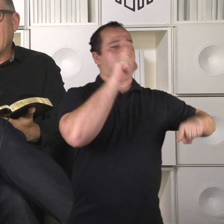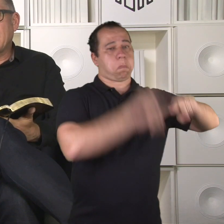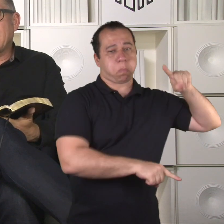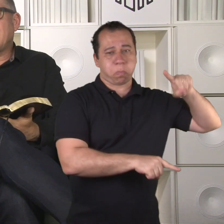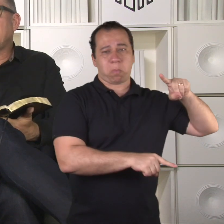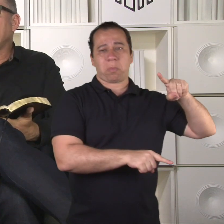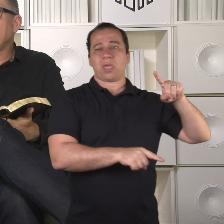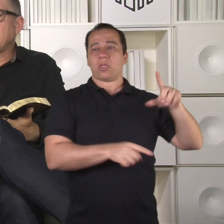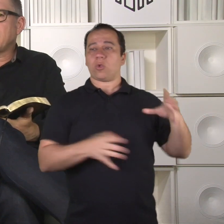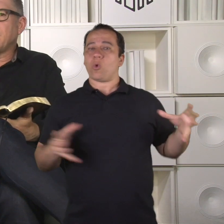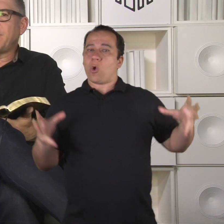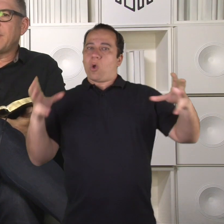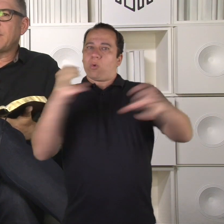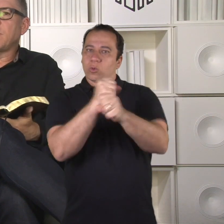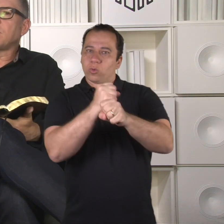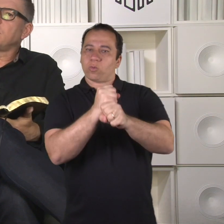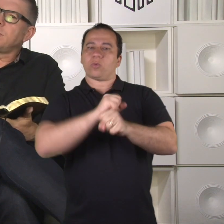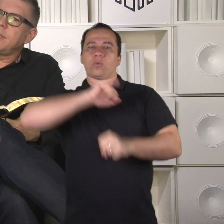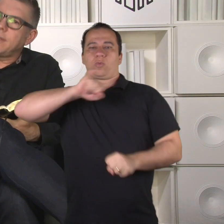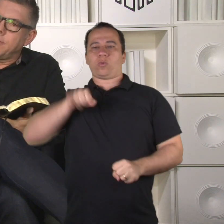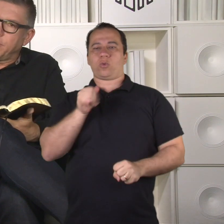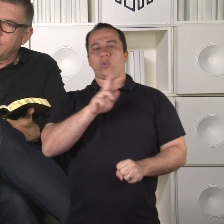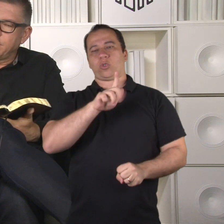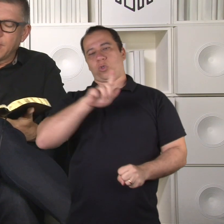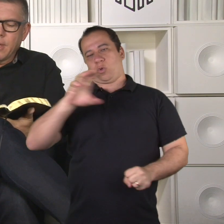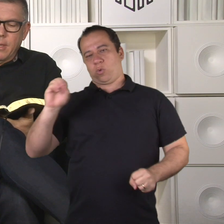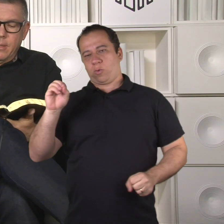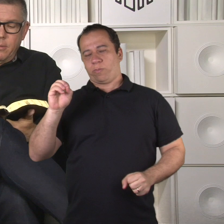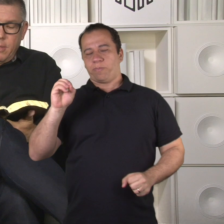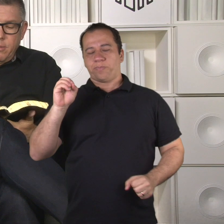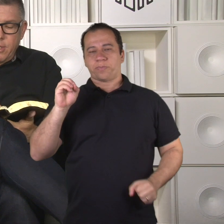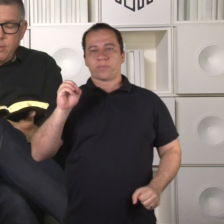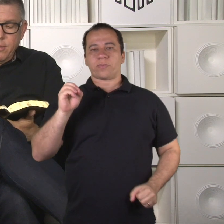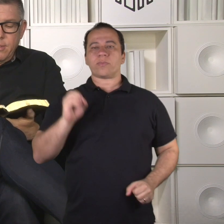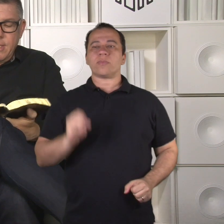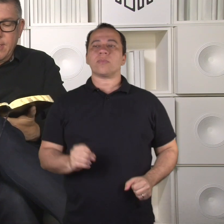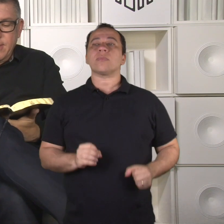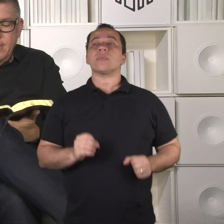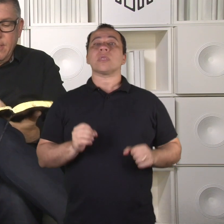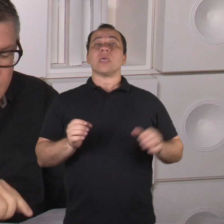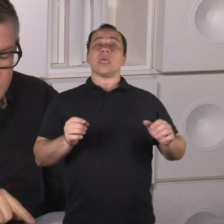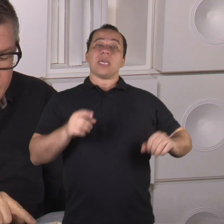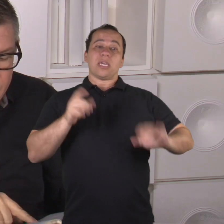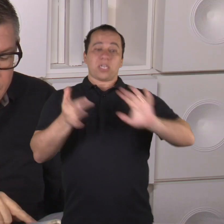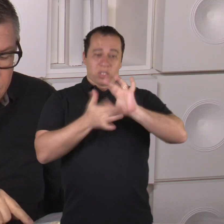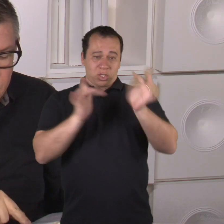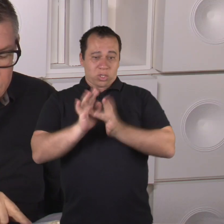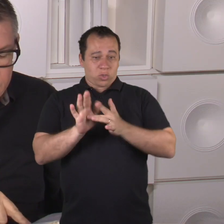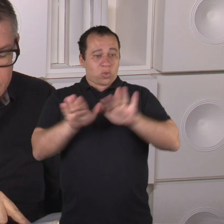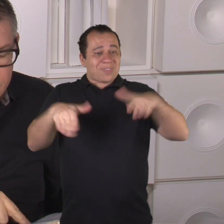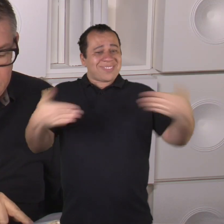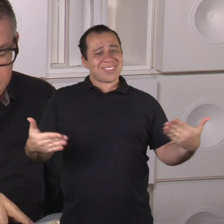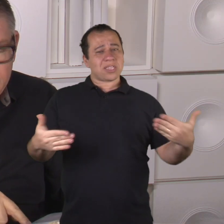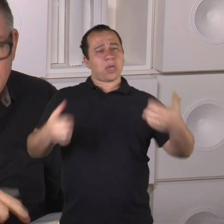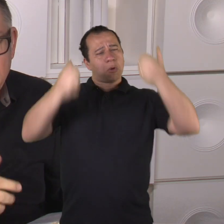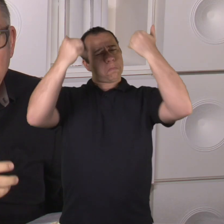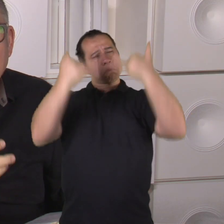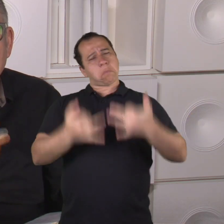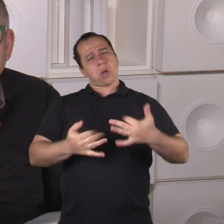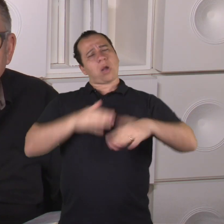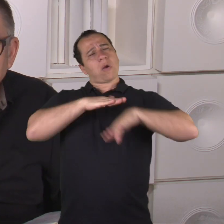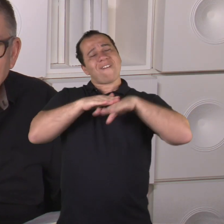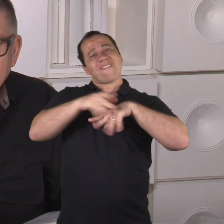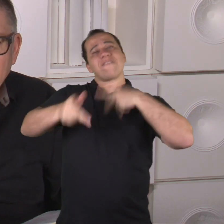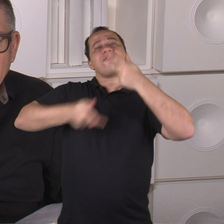para as exigências que ofereciam aos seus discípulos. Então, quando Jesus diz assim, olha, tomem sobre vocês o